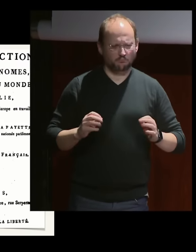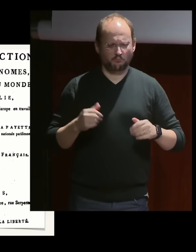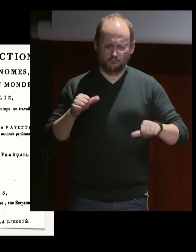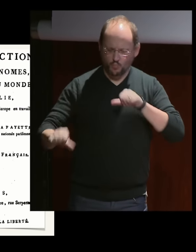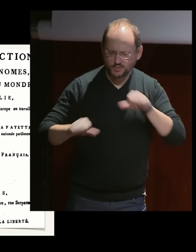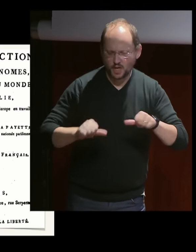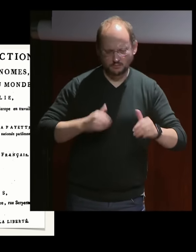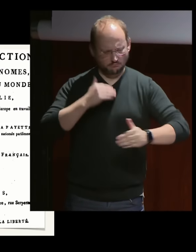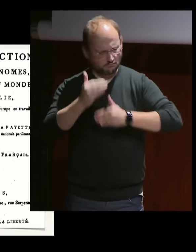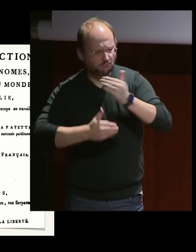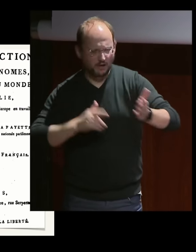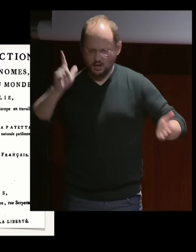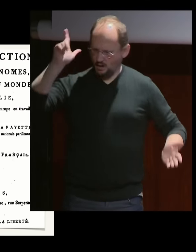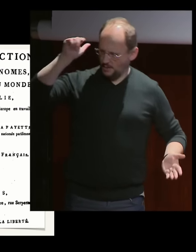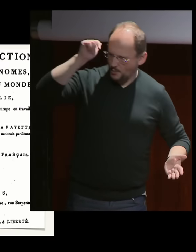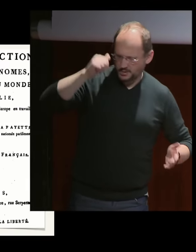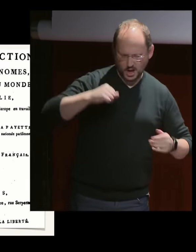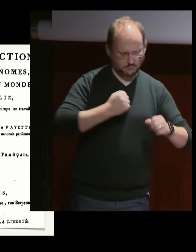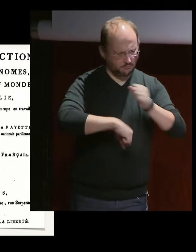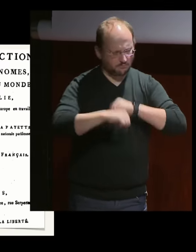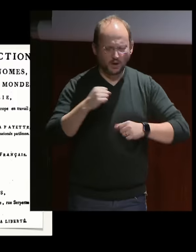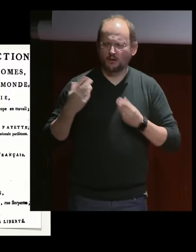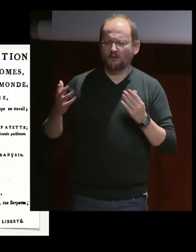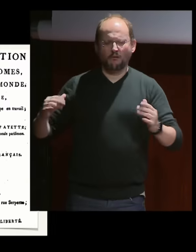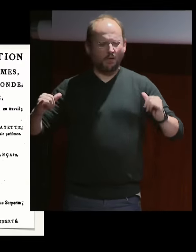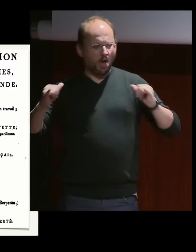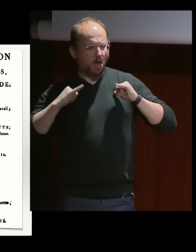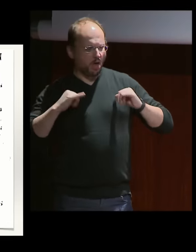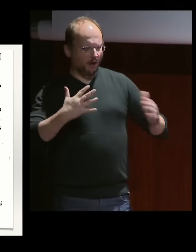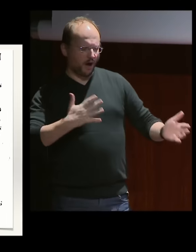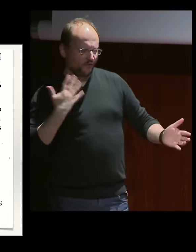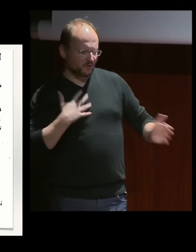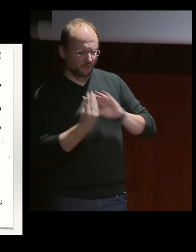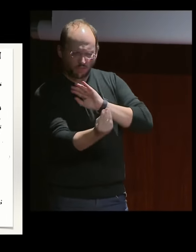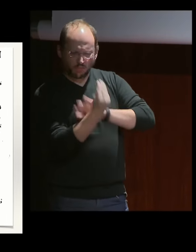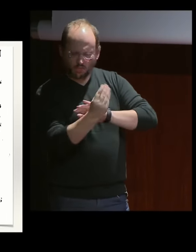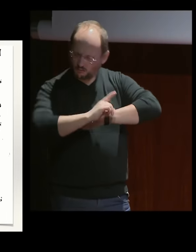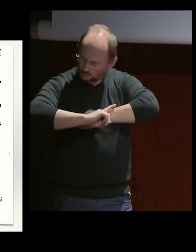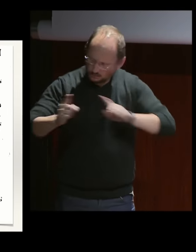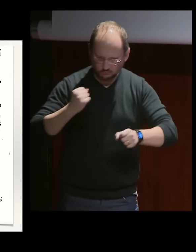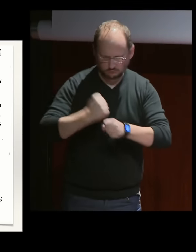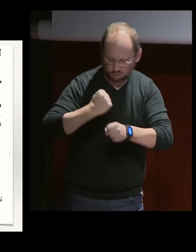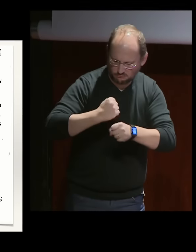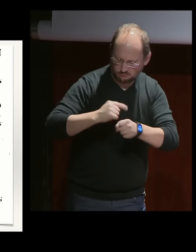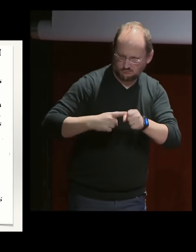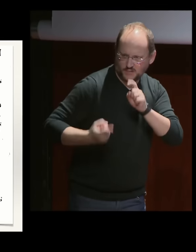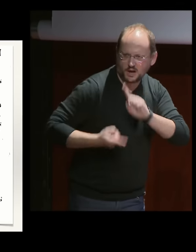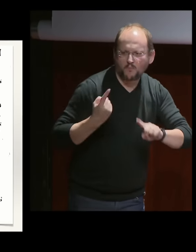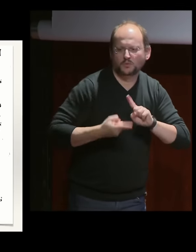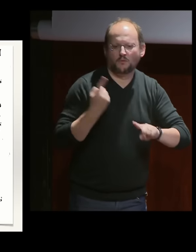politique. Une réflexion sur ce qu'il avait vécu, mais plutôt